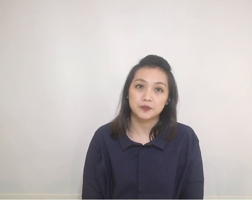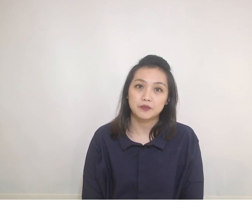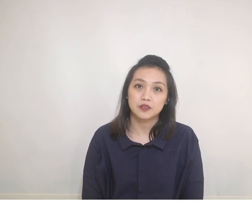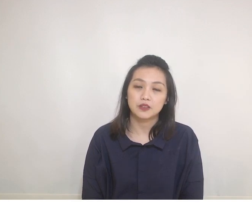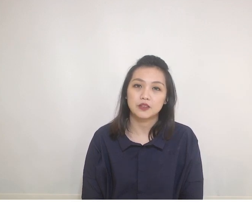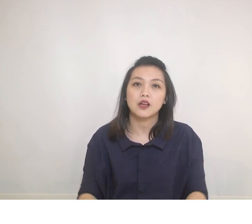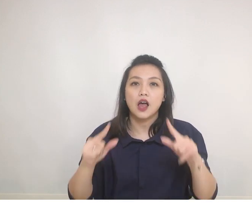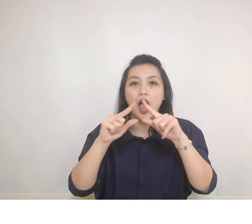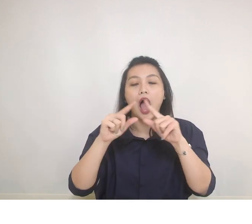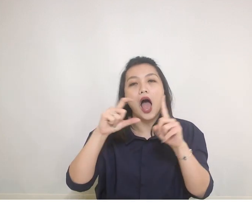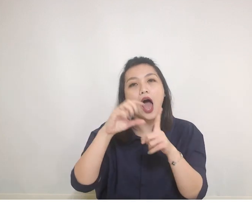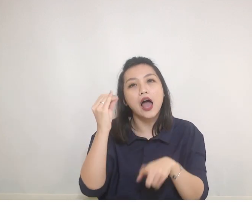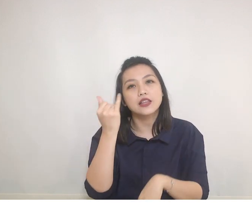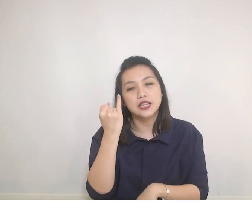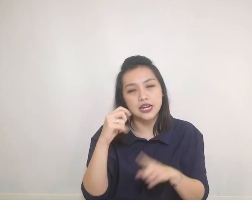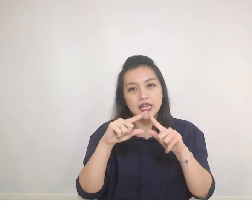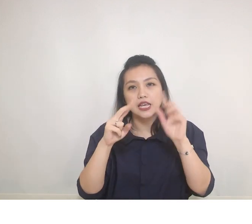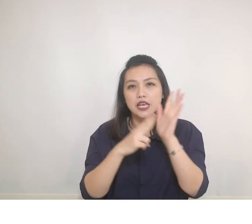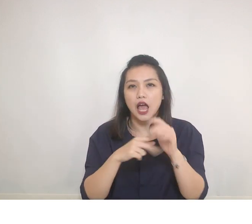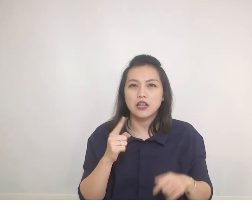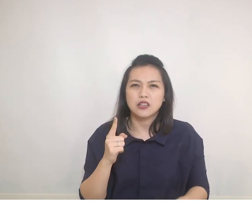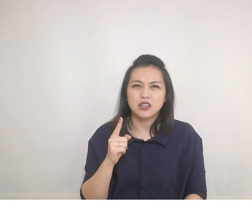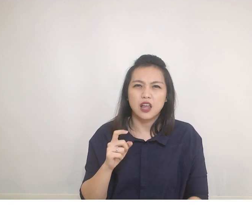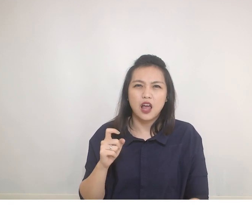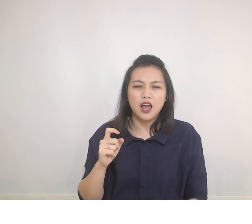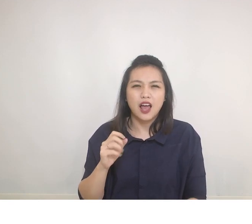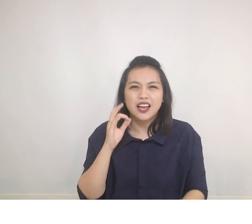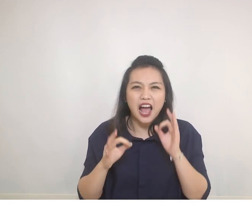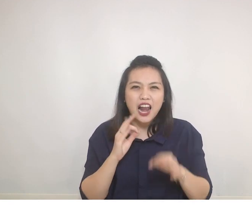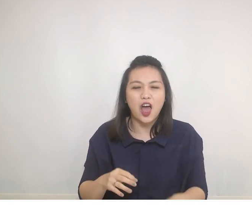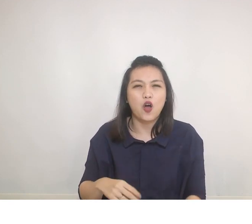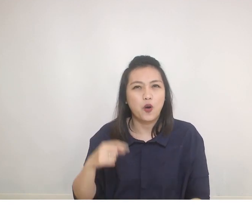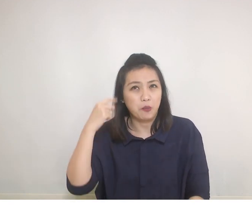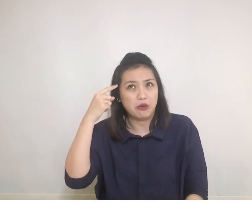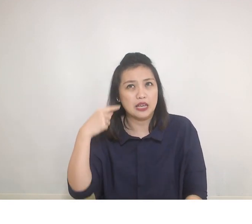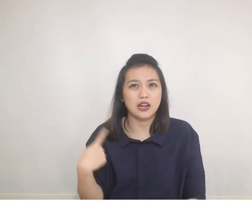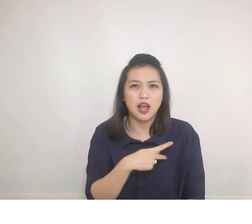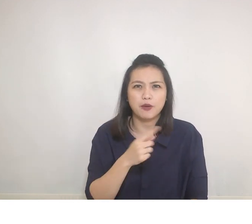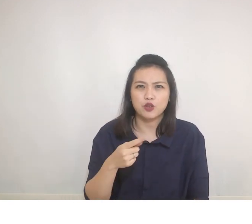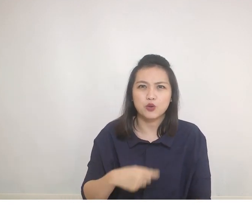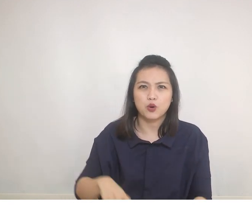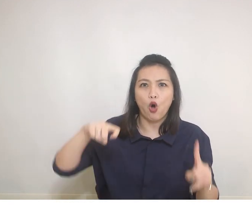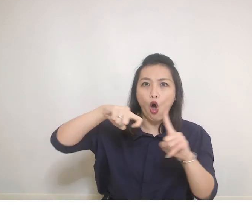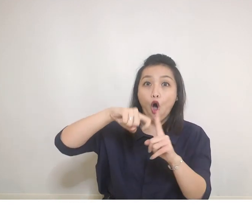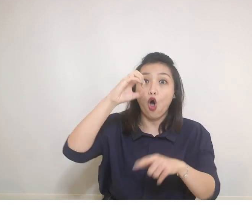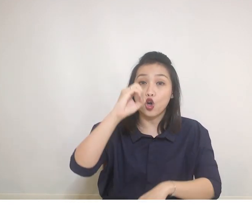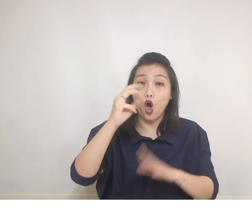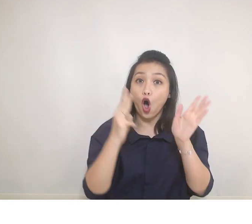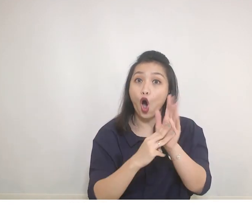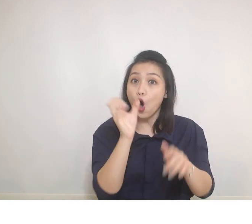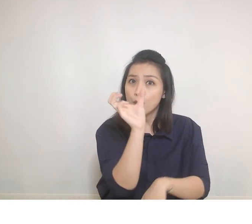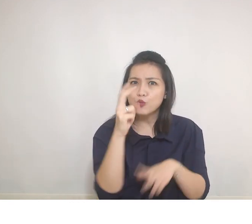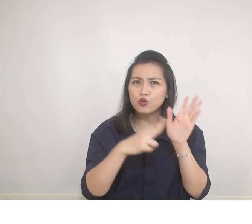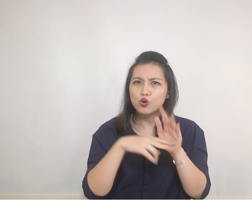Adrian langsung bilang ke kami kalau pikiran kami itu komunis. Komunis. Iya. Sempat saya enggak mengerti